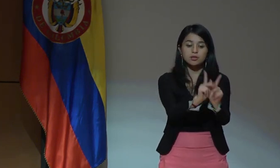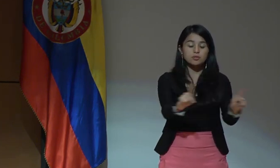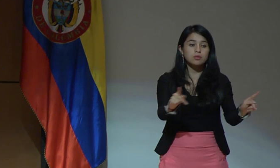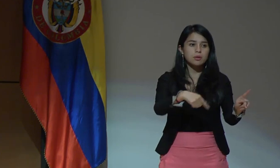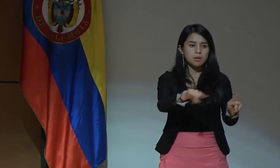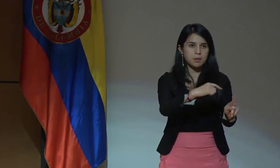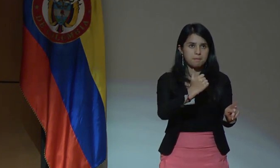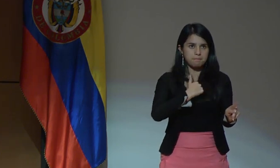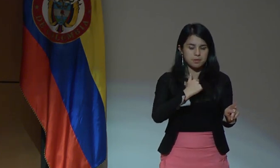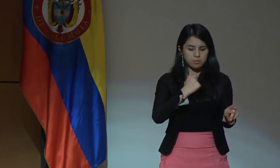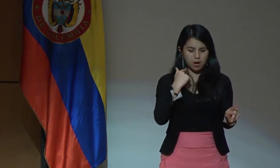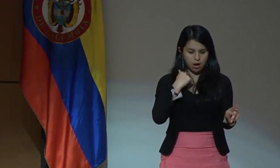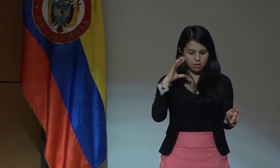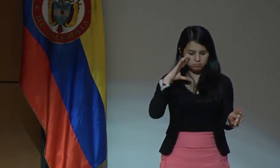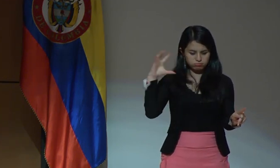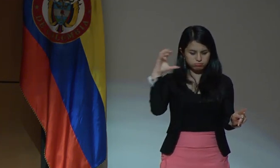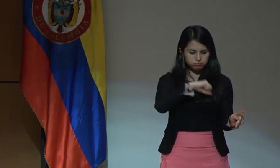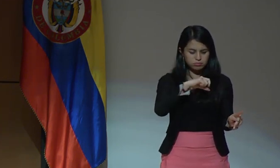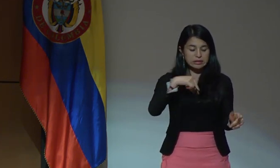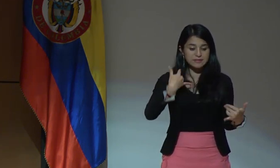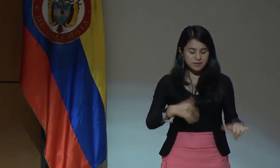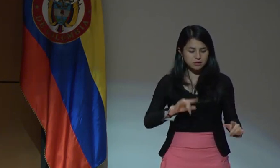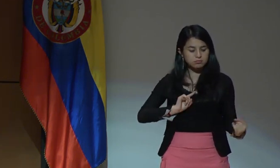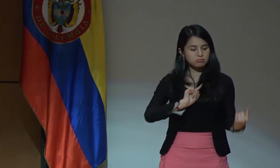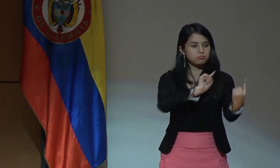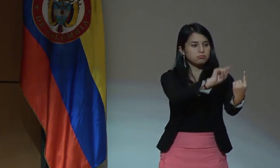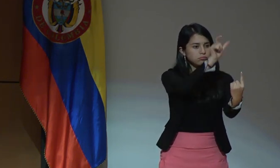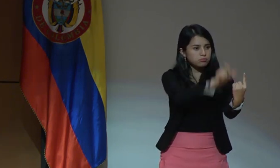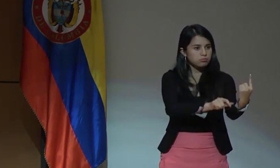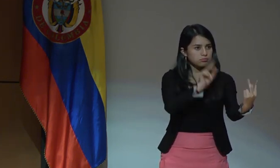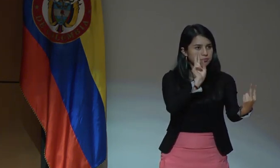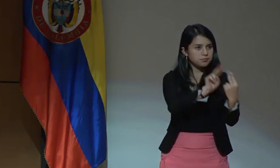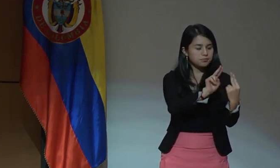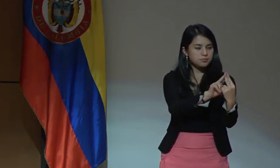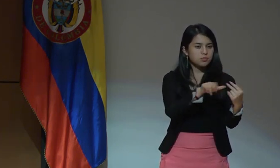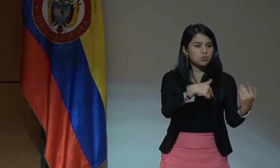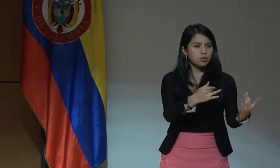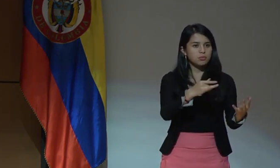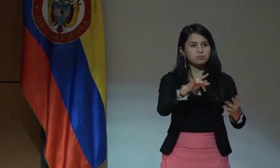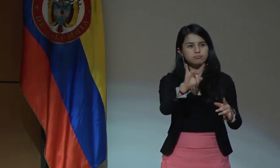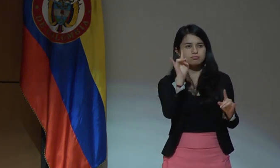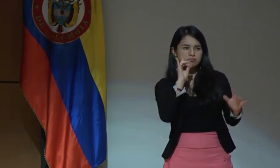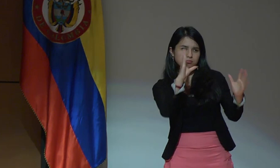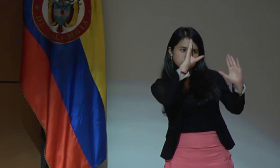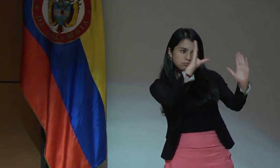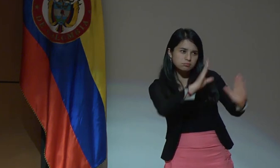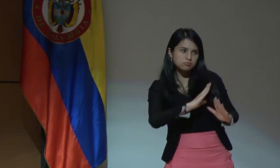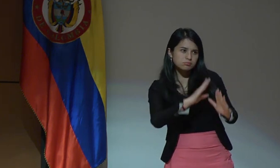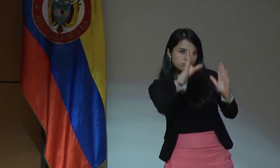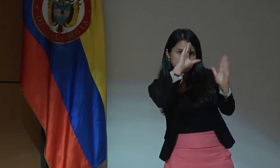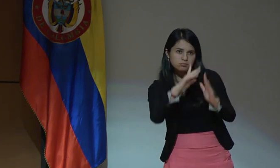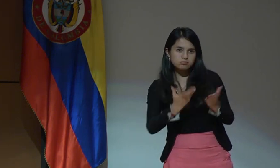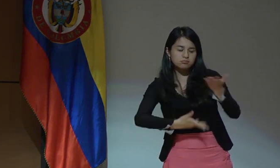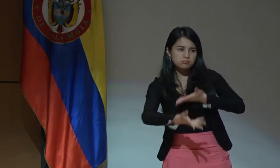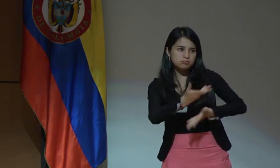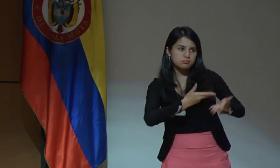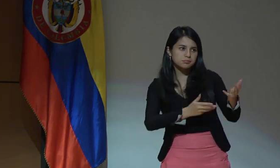uno mismo para atreverse a conocer al otro. Aprender a escuchar, a callar, escuché varias veces hoy.